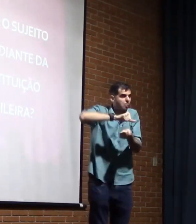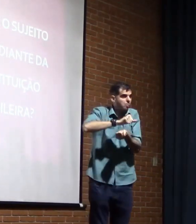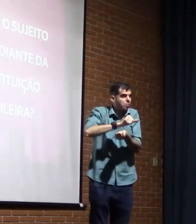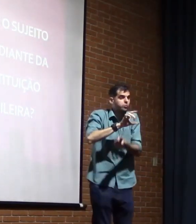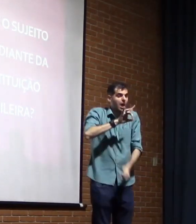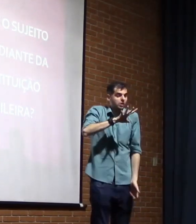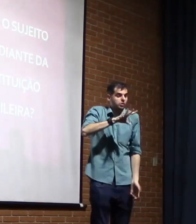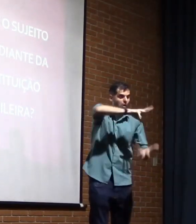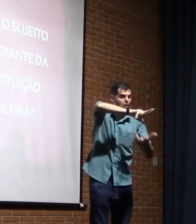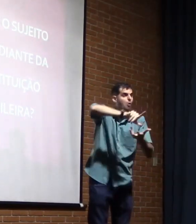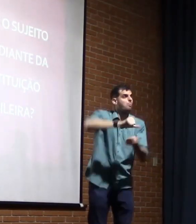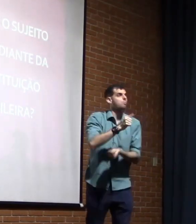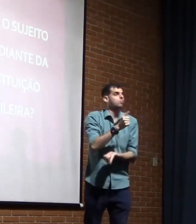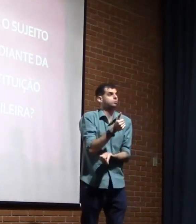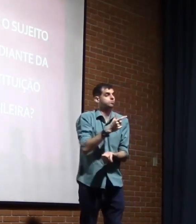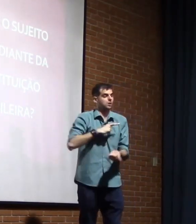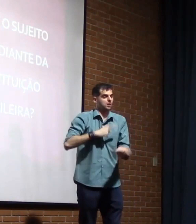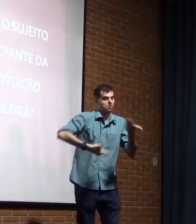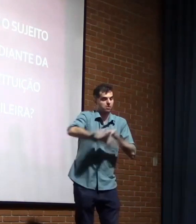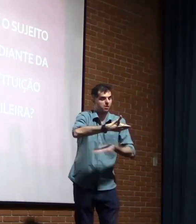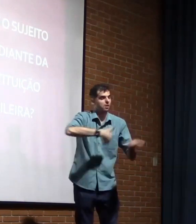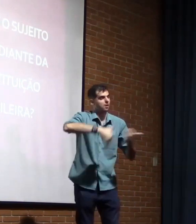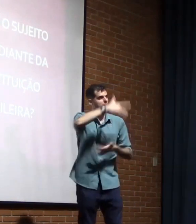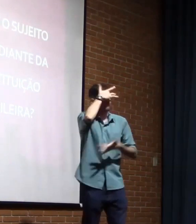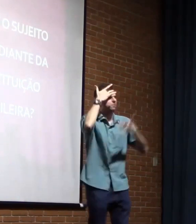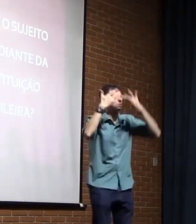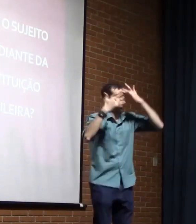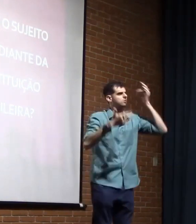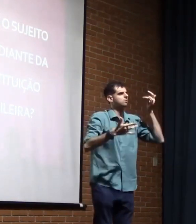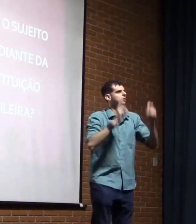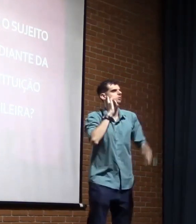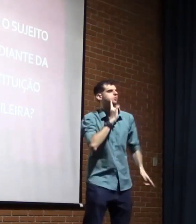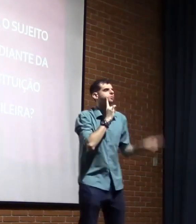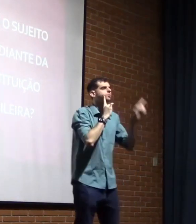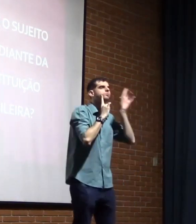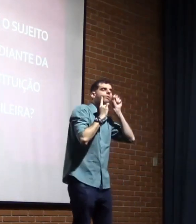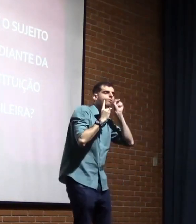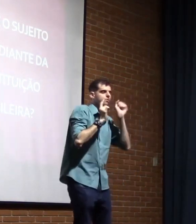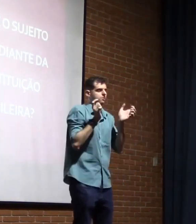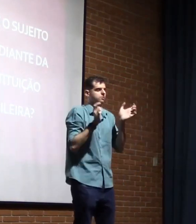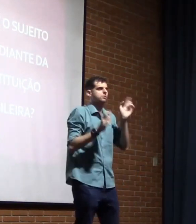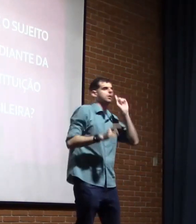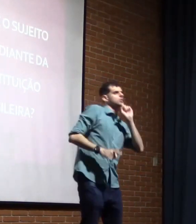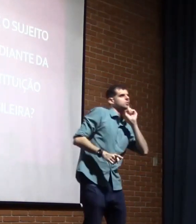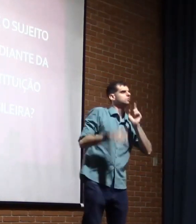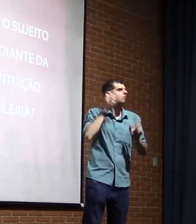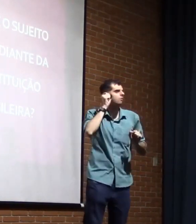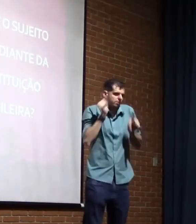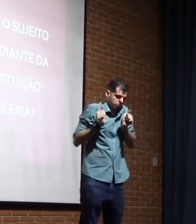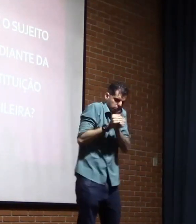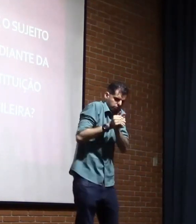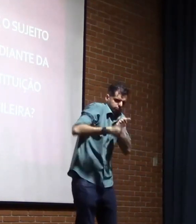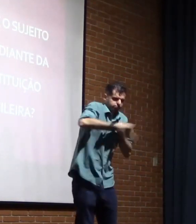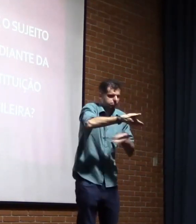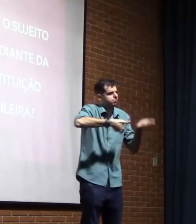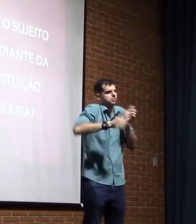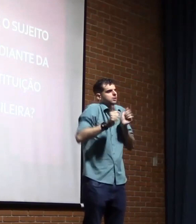na questão do mundo surdo, mundo ouvinte, essa separação, não é bem assim, não é bem assim que funciona. Os surdos e os ouvintes, eles